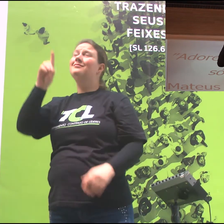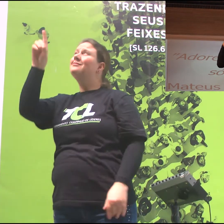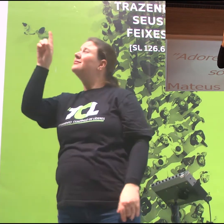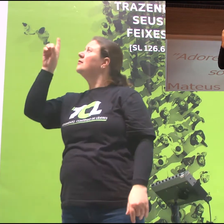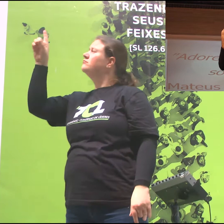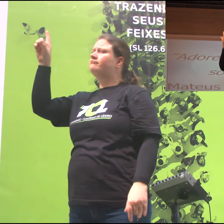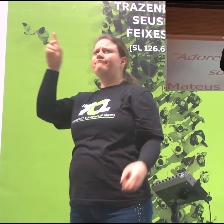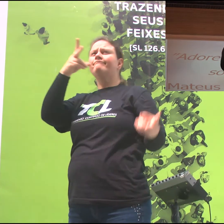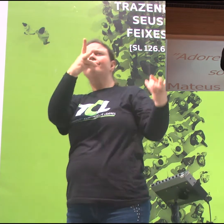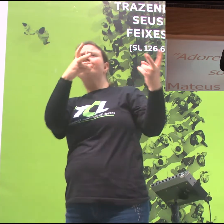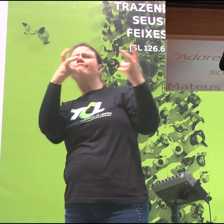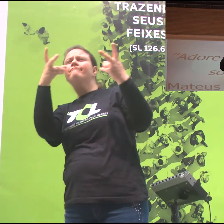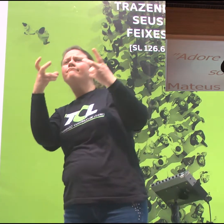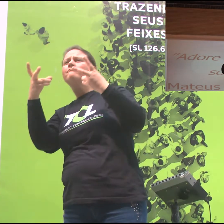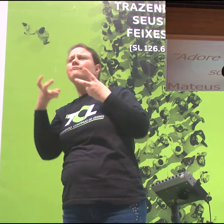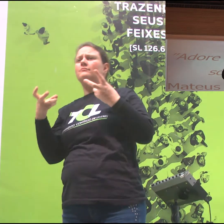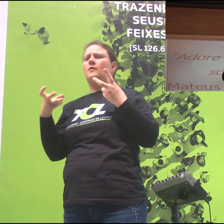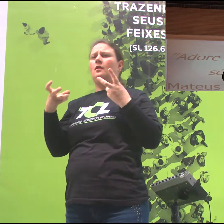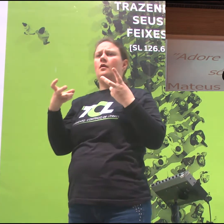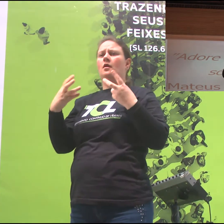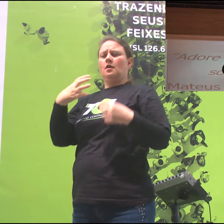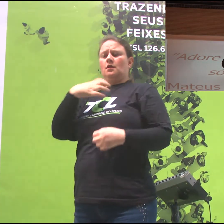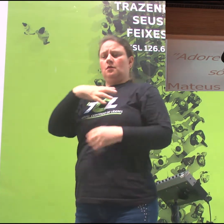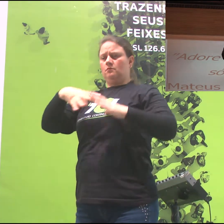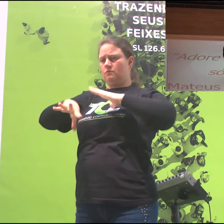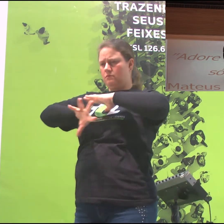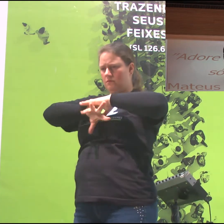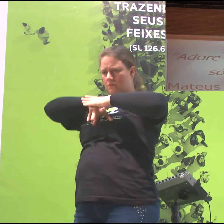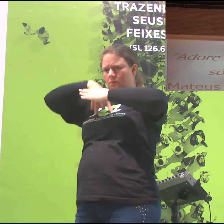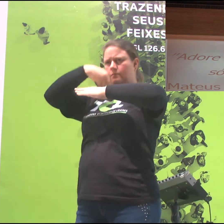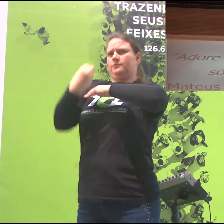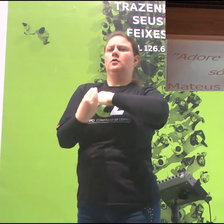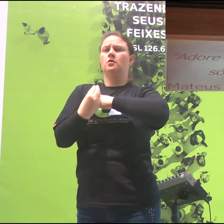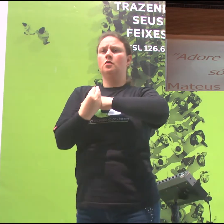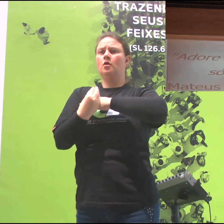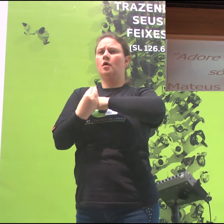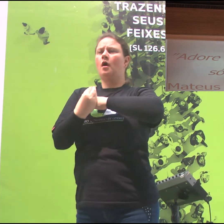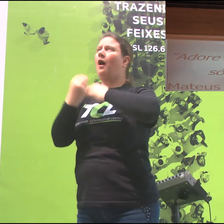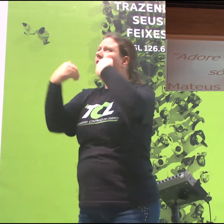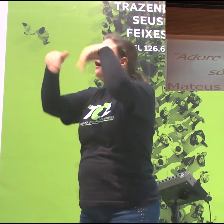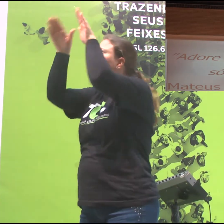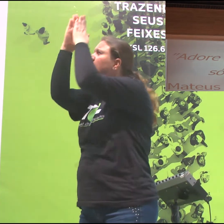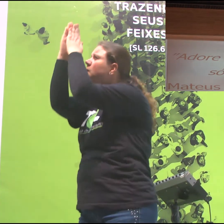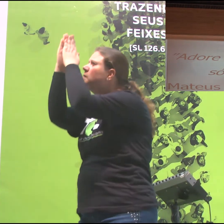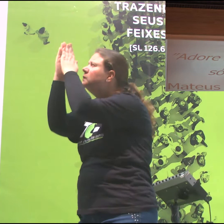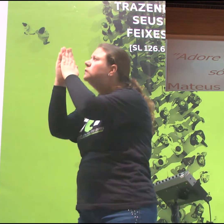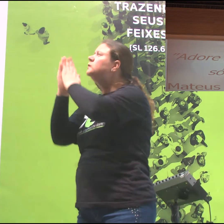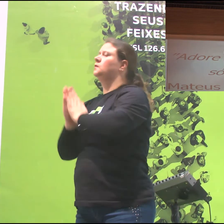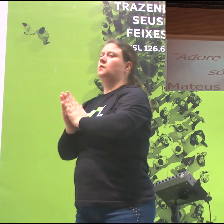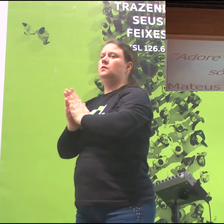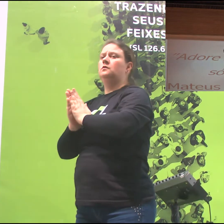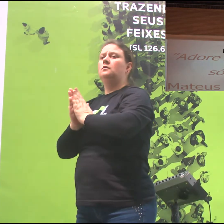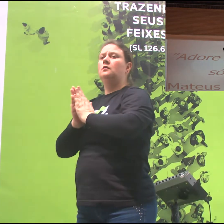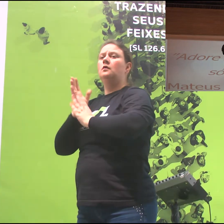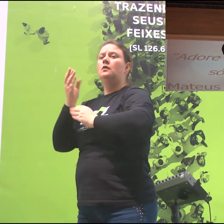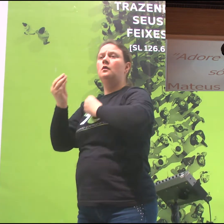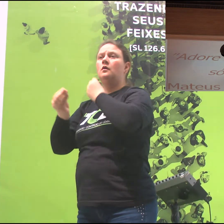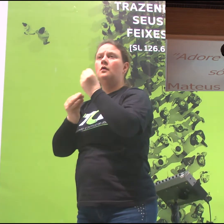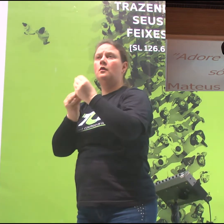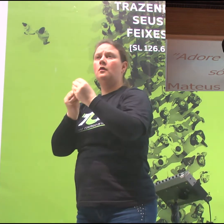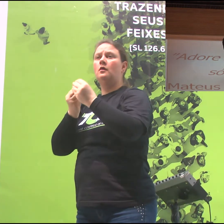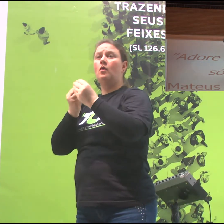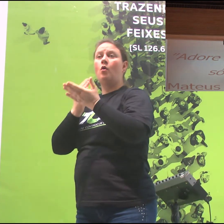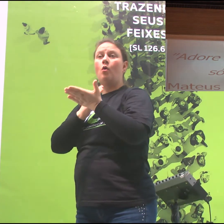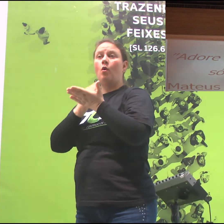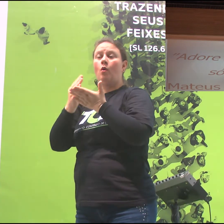nos tornarmos conscientes, ou nós nos colocarmos nessa atitude de adoração a partir do momento que o nosso